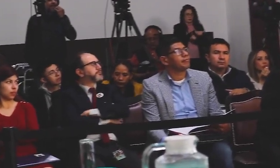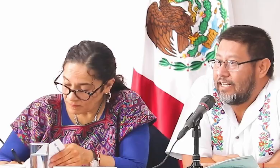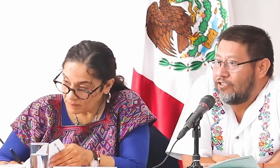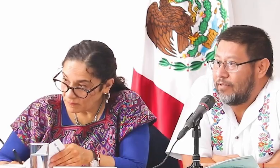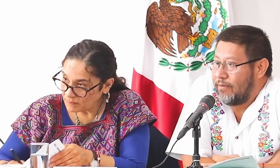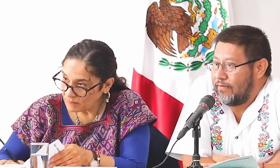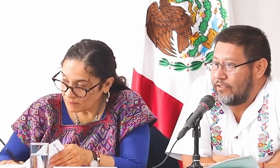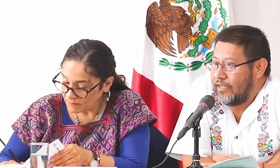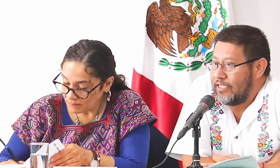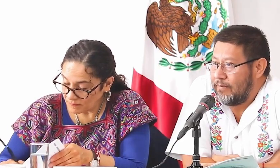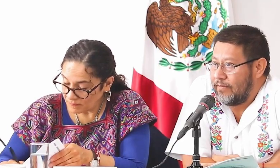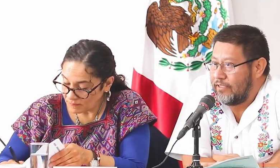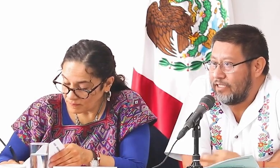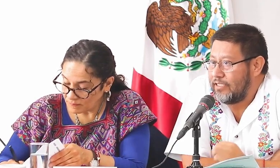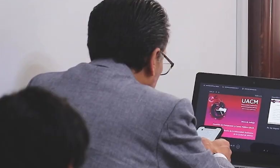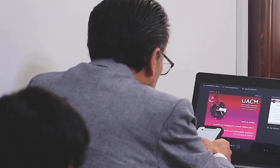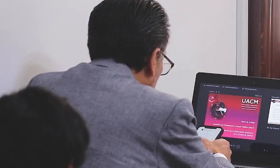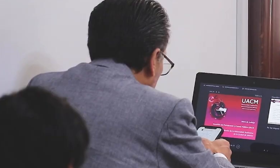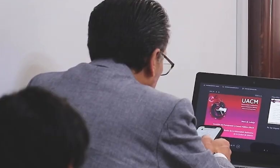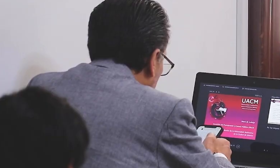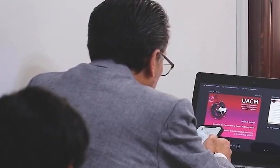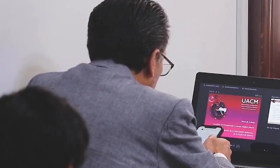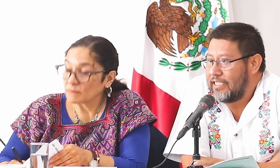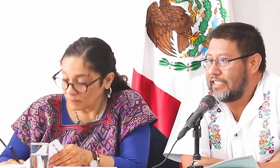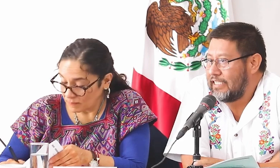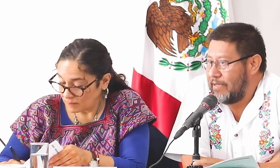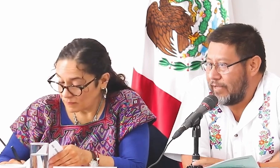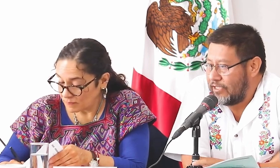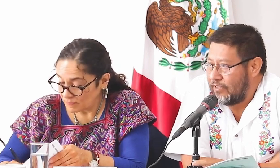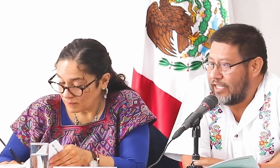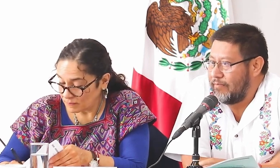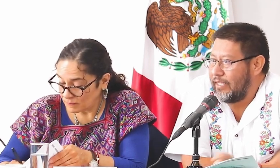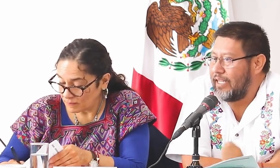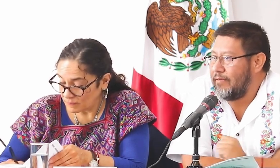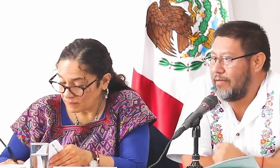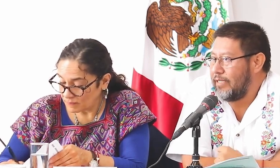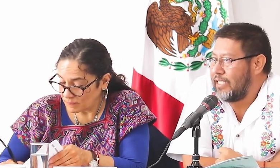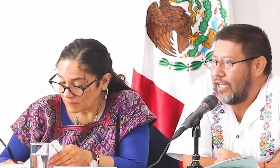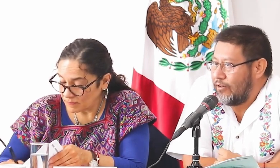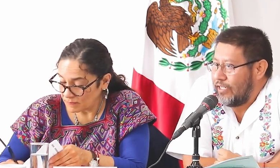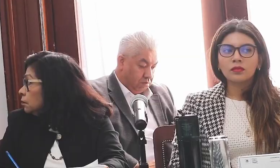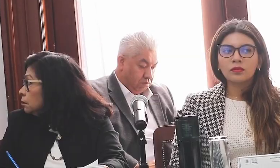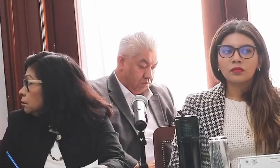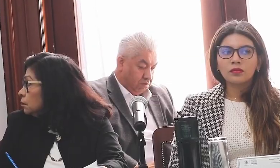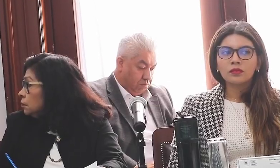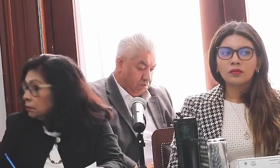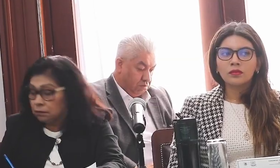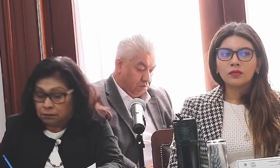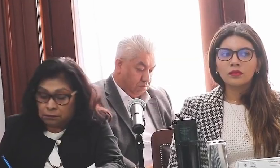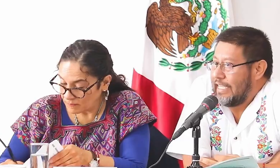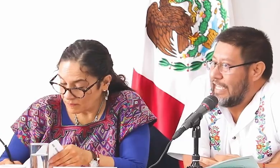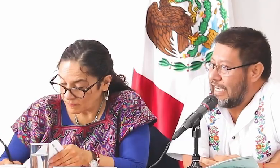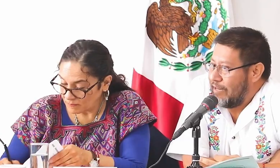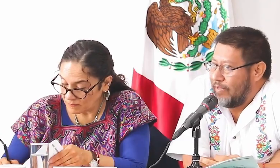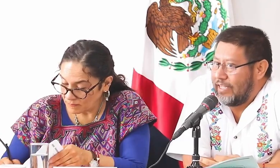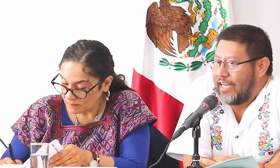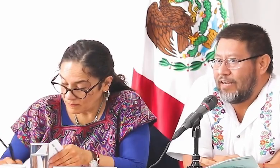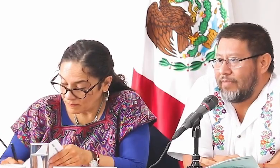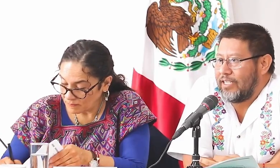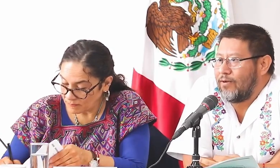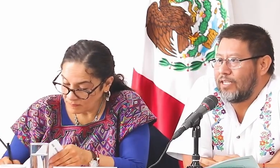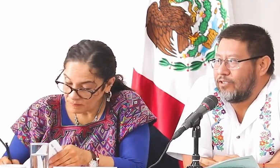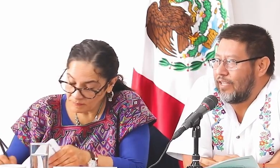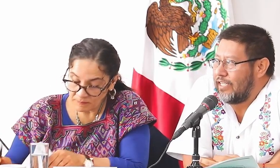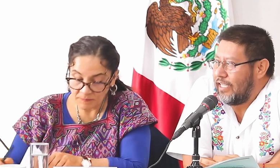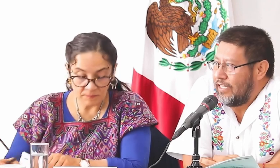incentivar el ingreso de profesoras y profesores para su ingreso y permanencia al Sistema Nacional de Investigadores. Deseamos incrementar